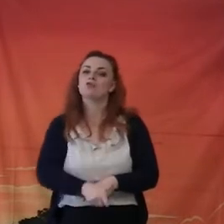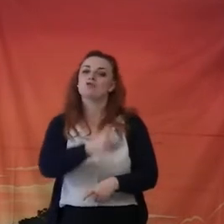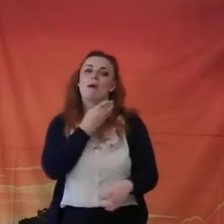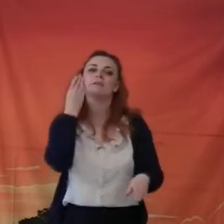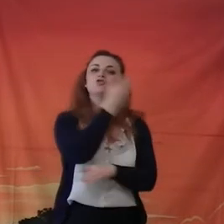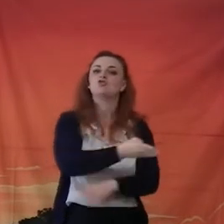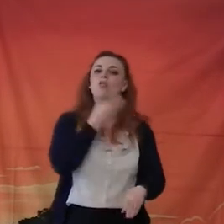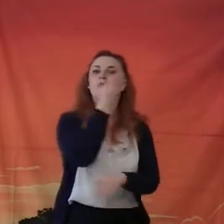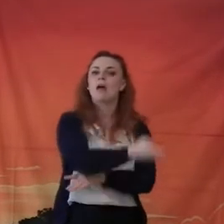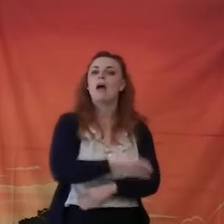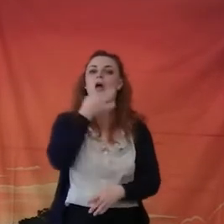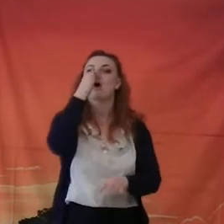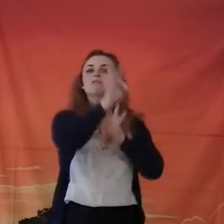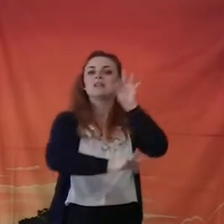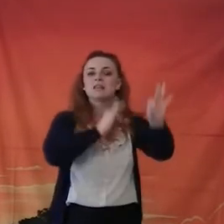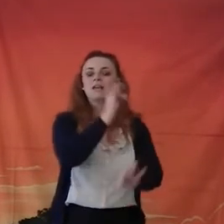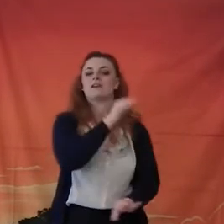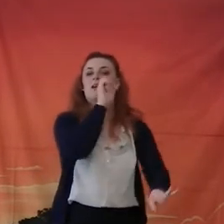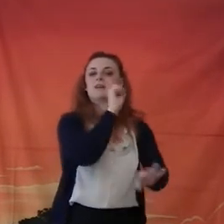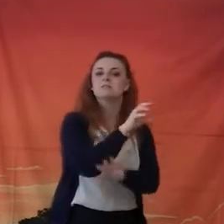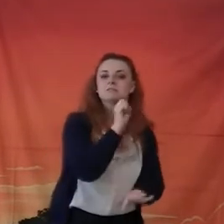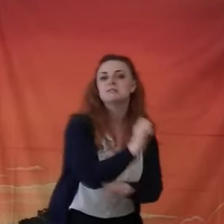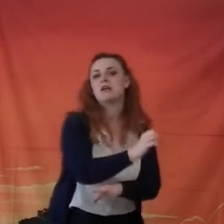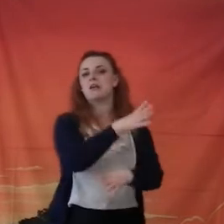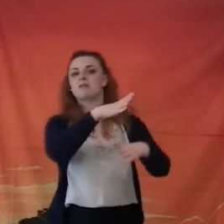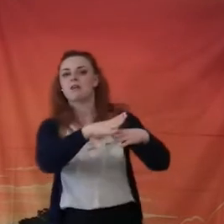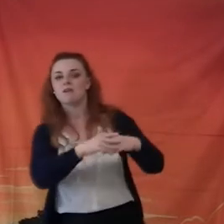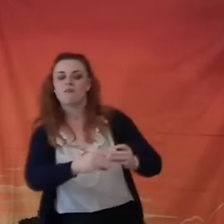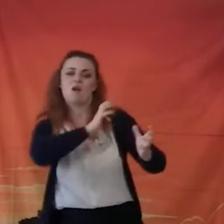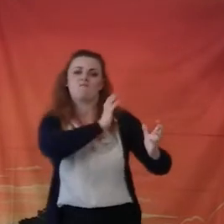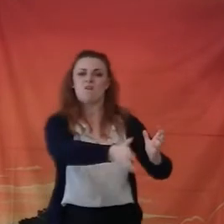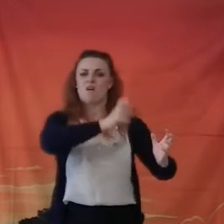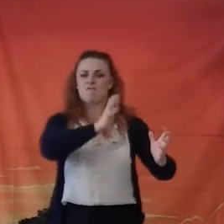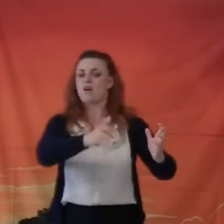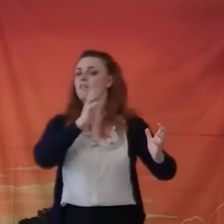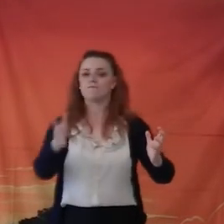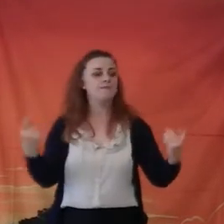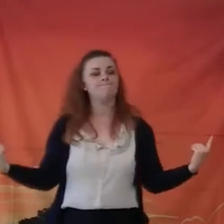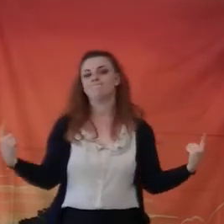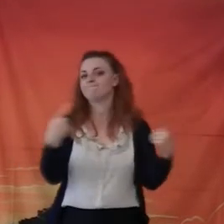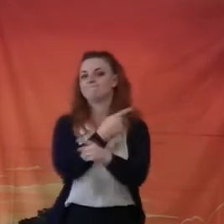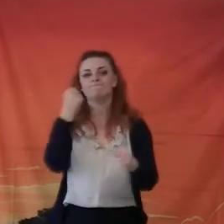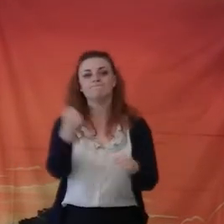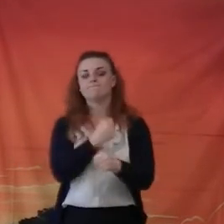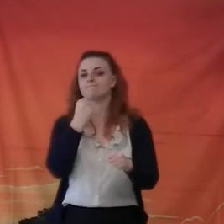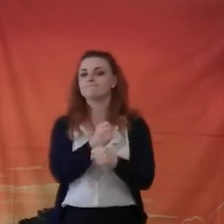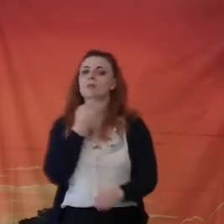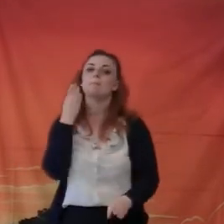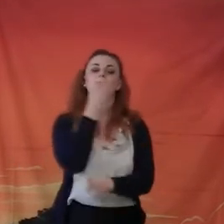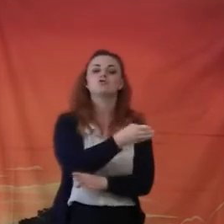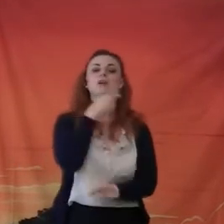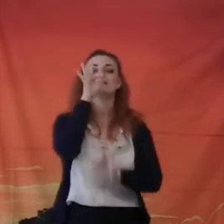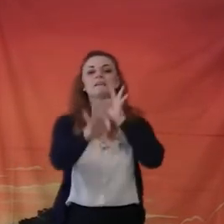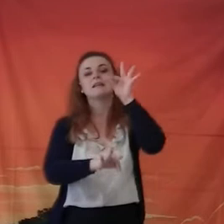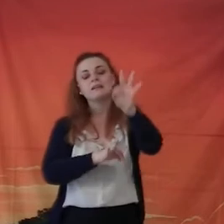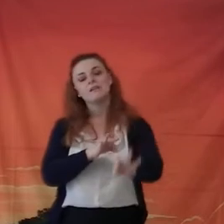va, dice, insegna, no. Missione è vivere Cristo nella tua vita.